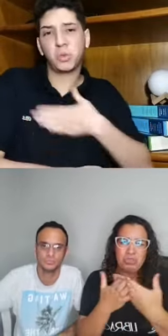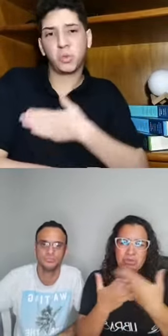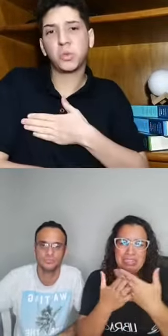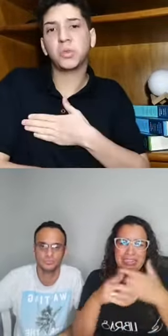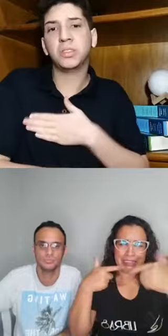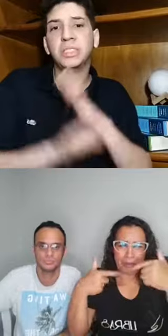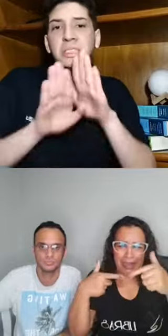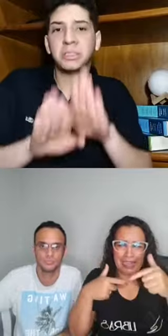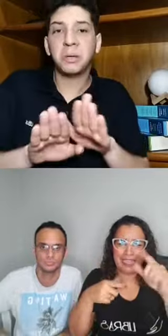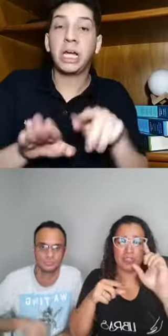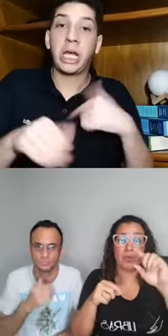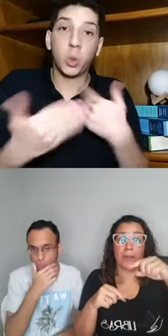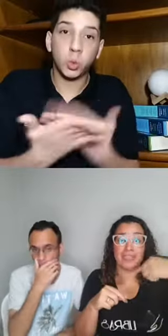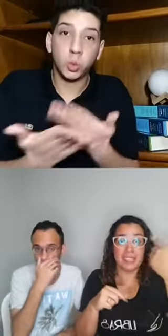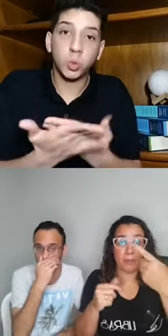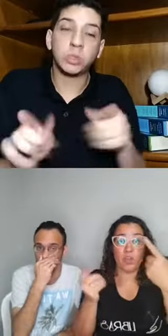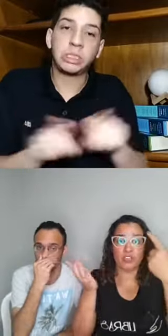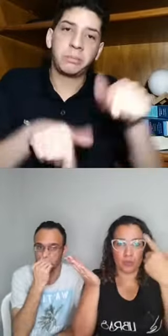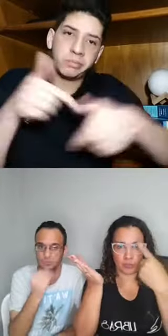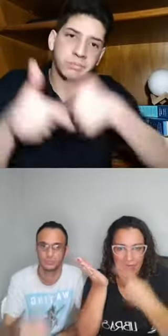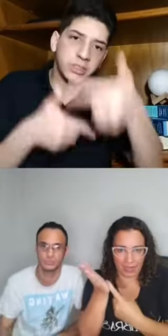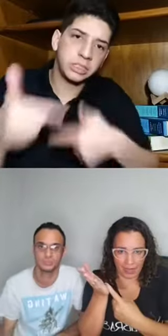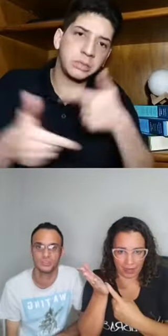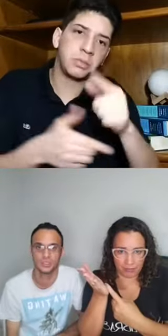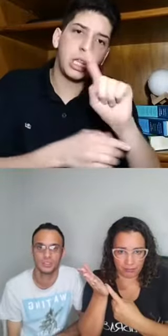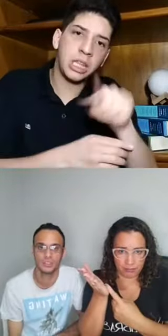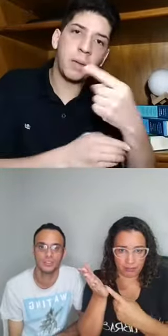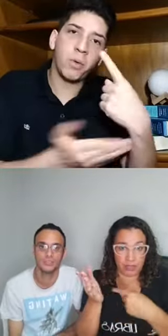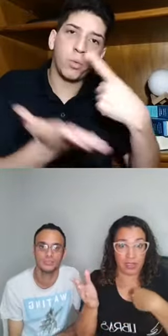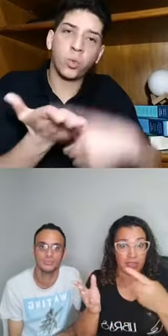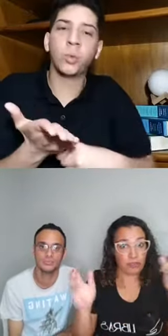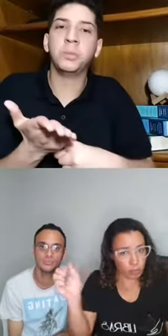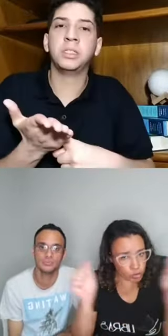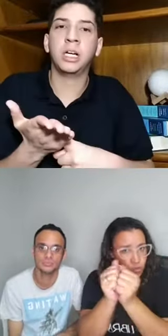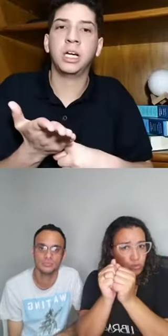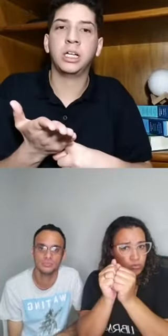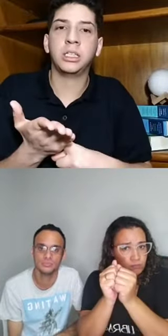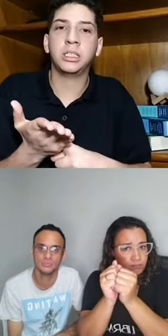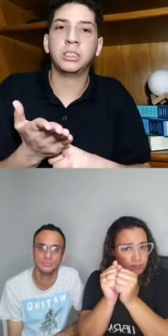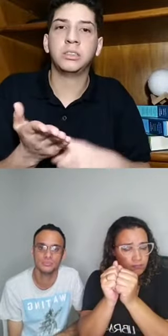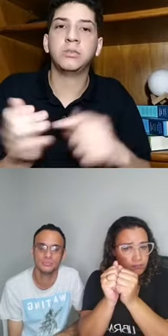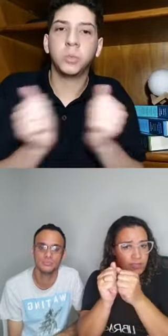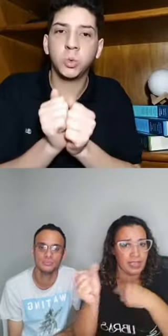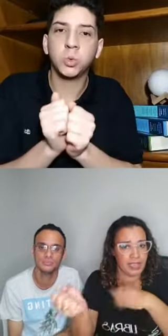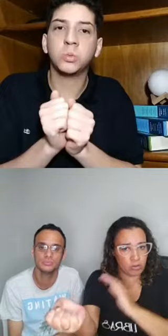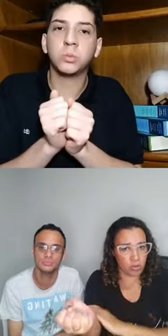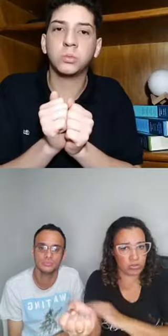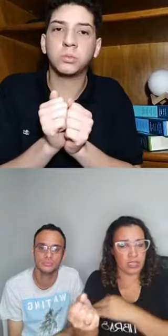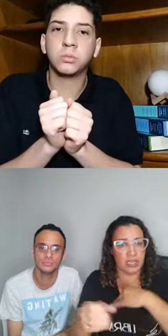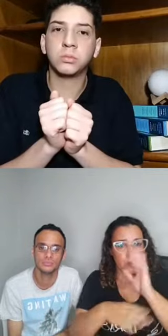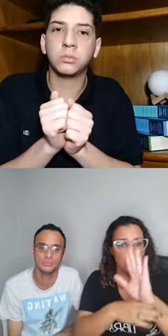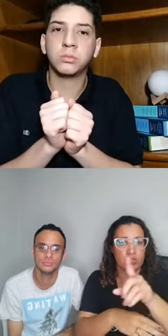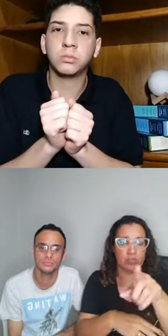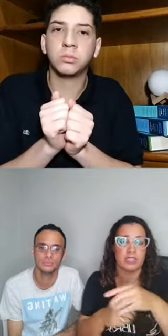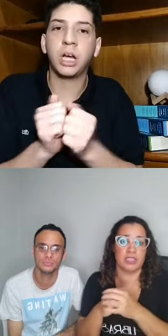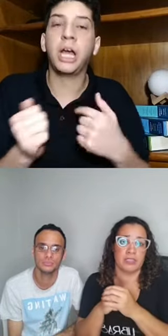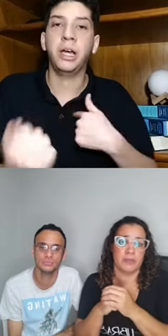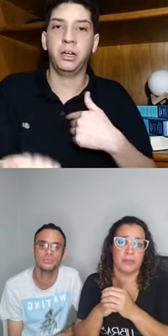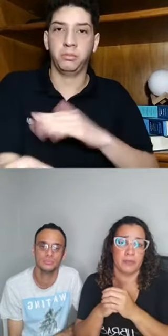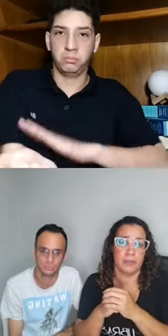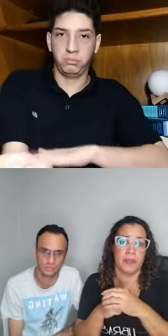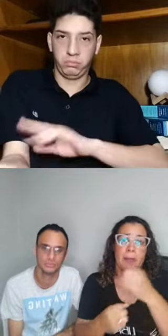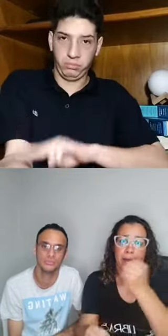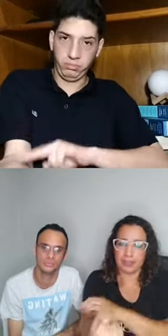Agora eu tô estudando, trabalhando, mas depois vamos marcar e vamos junto. Que aí eu dou o sangue e eu ajudo